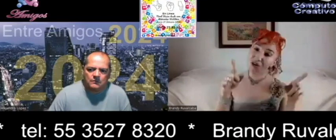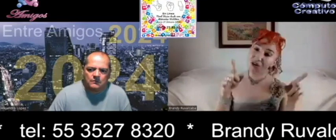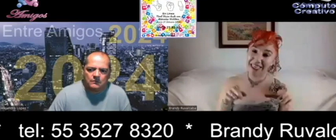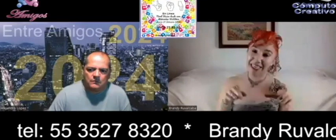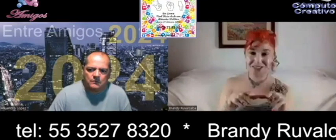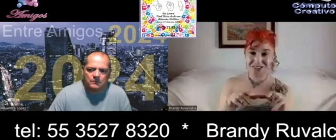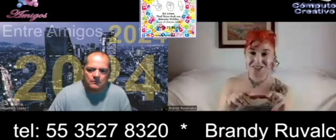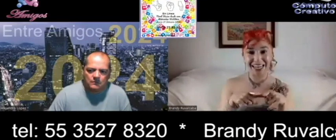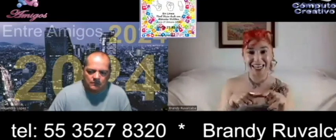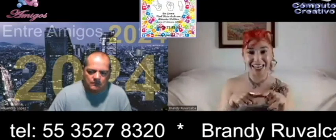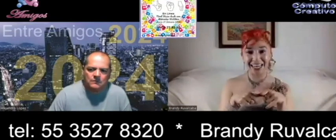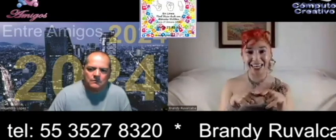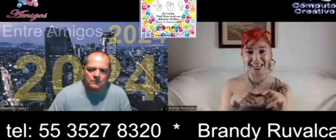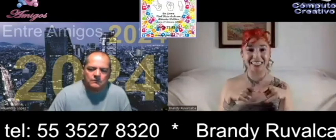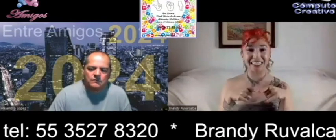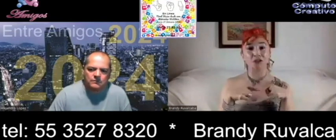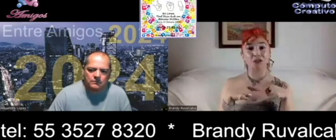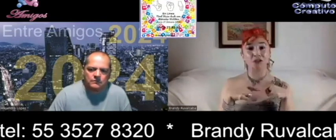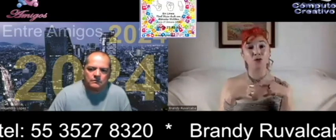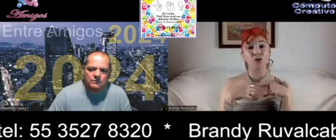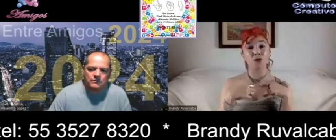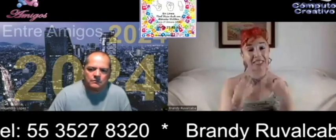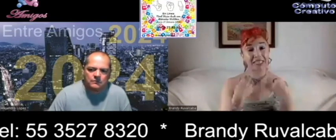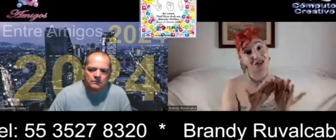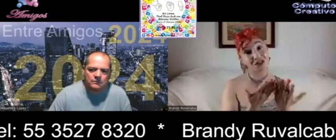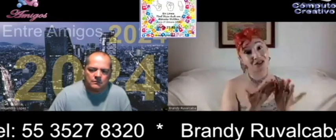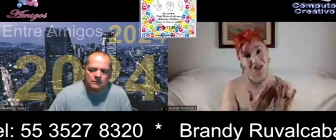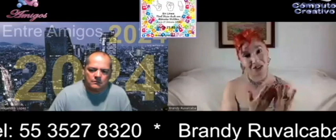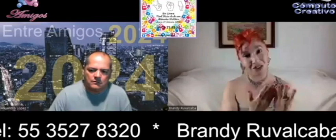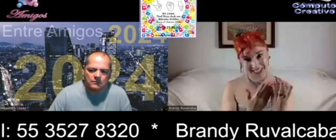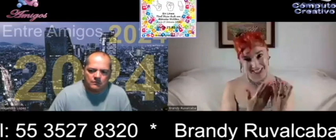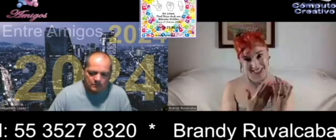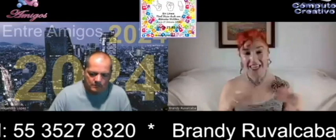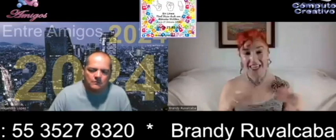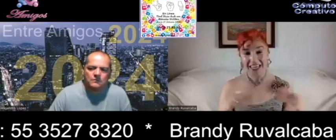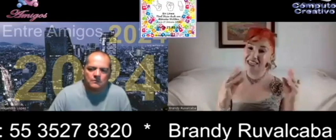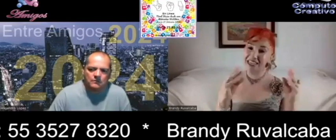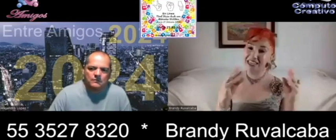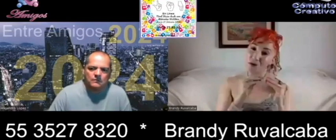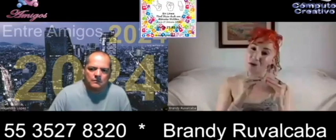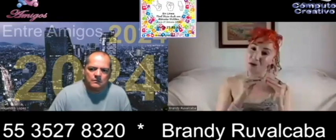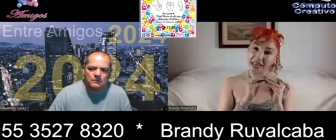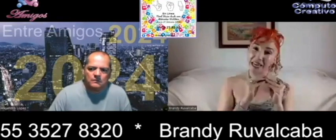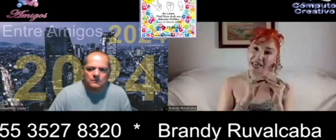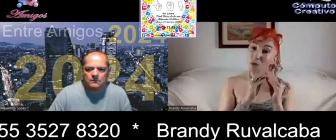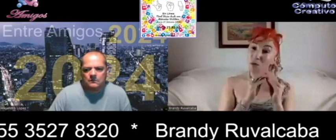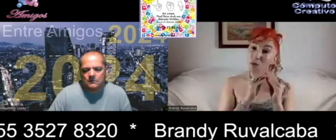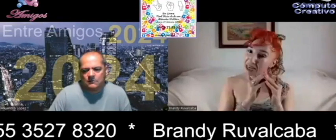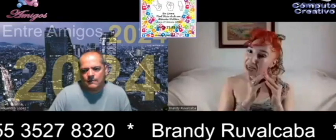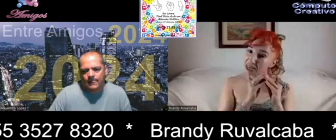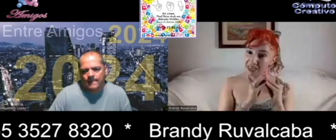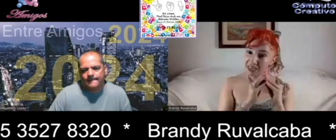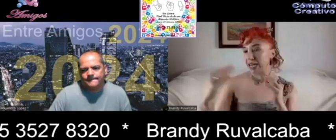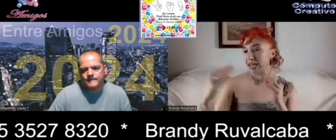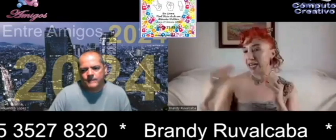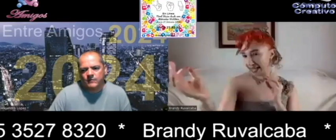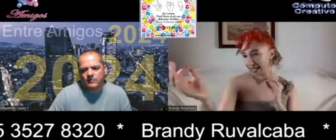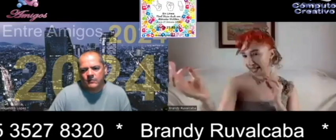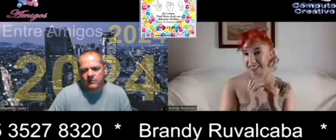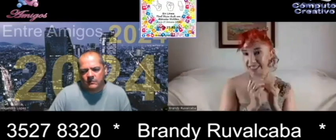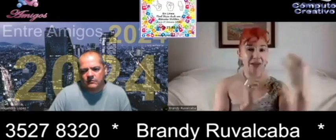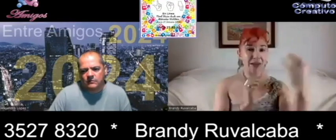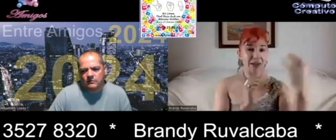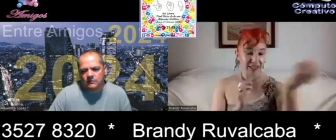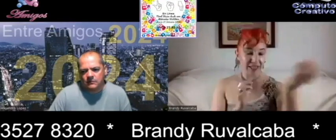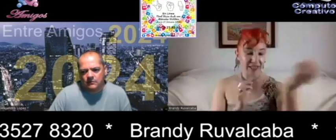congresos internacionales que hacen las culturas y las comunidades sordas, que se reúnen en algún país, que viene el de